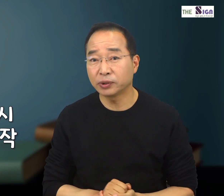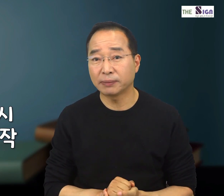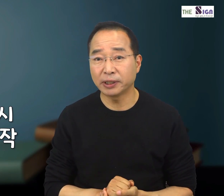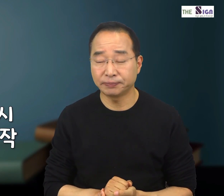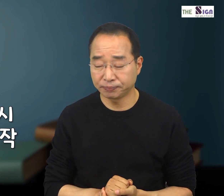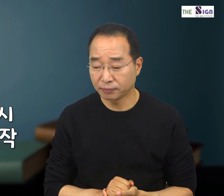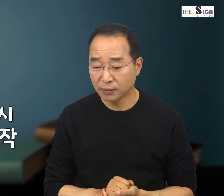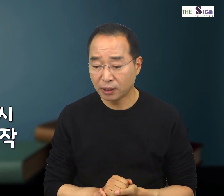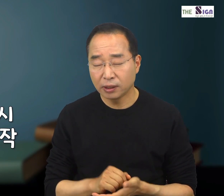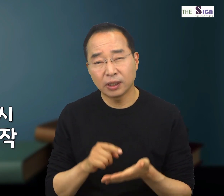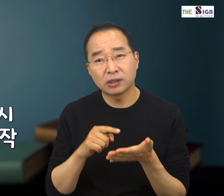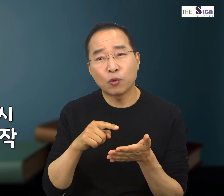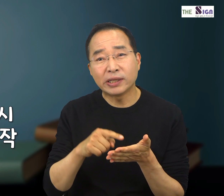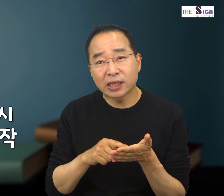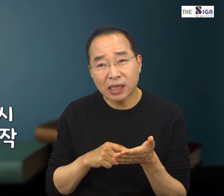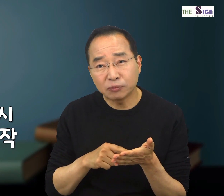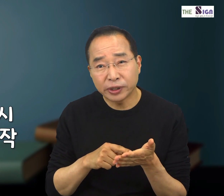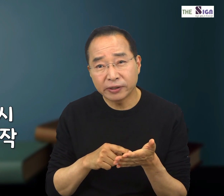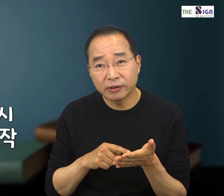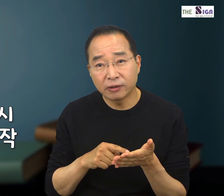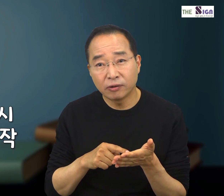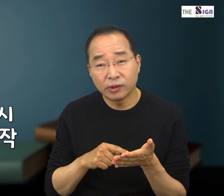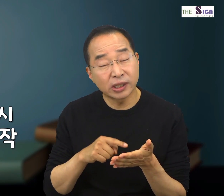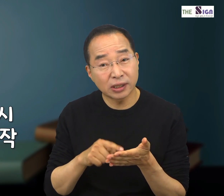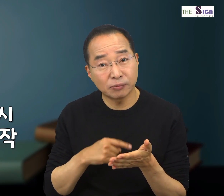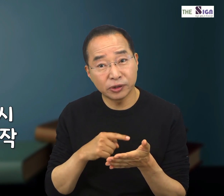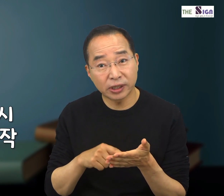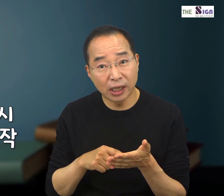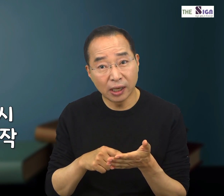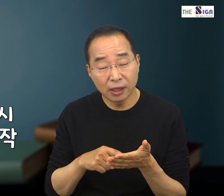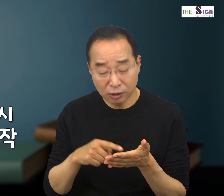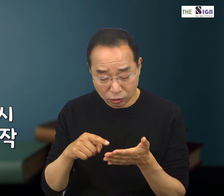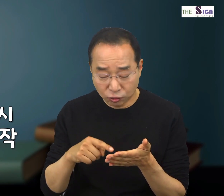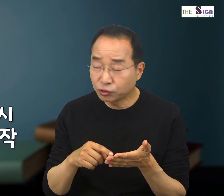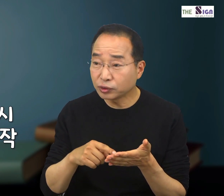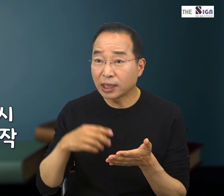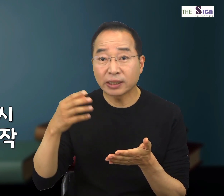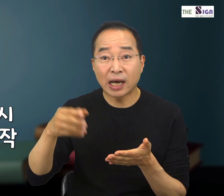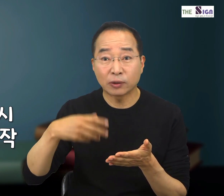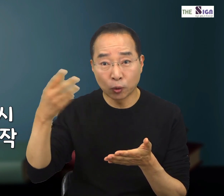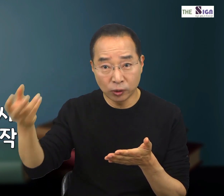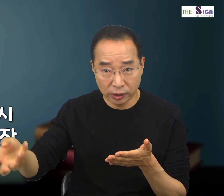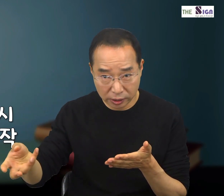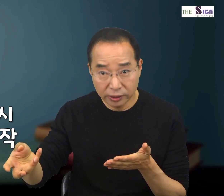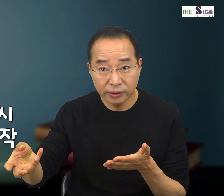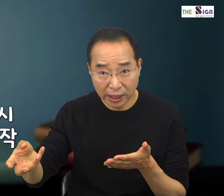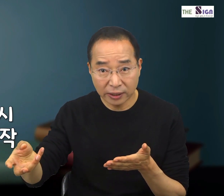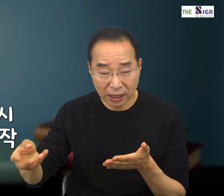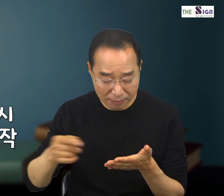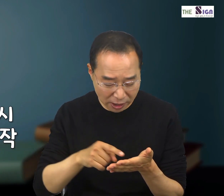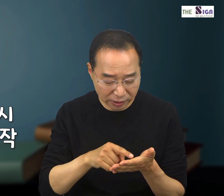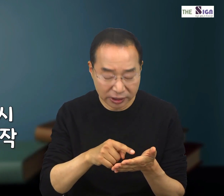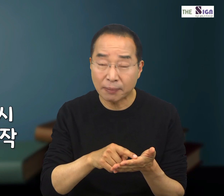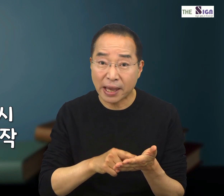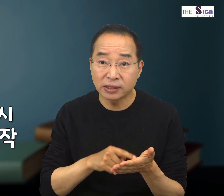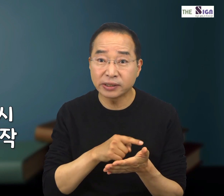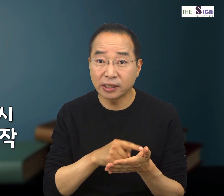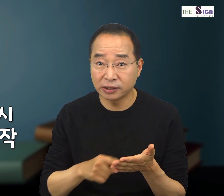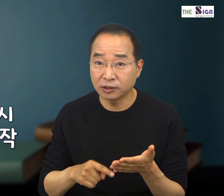뭐냐면 이게 이제 외상장부예요. 외상장부니까 누군가 다 돈을 했다면 그 다음에 X자를 그는